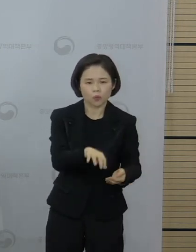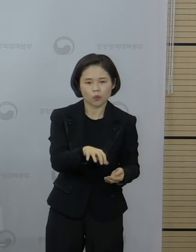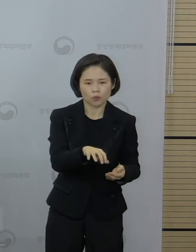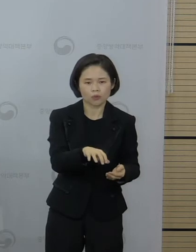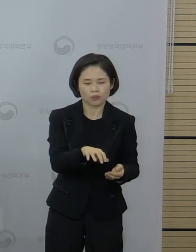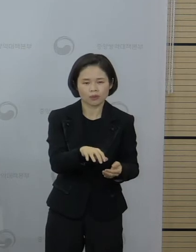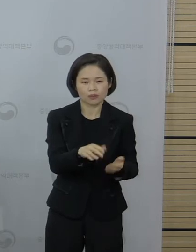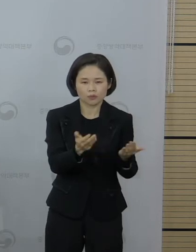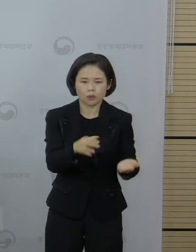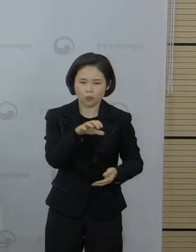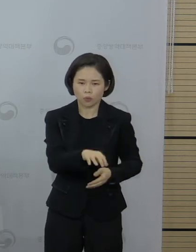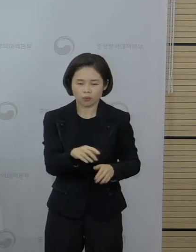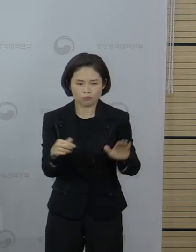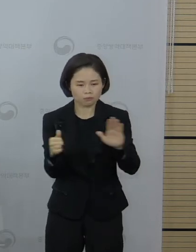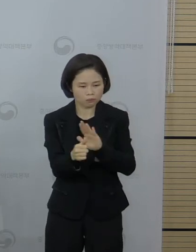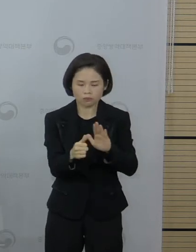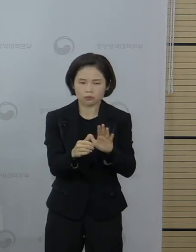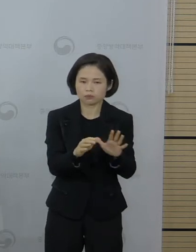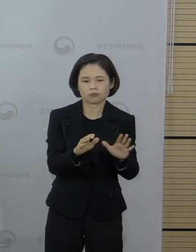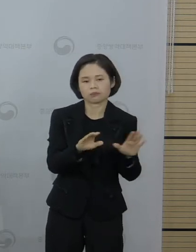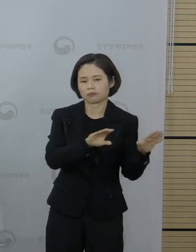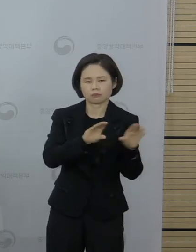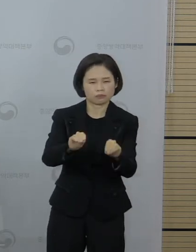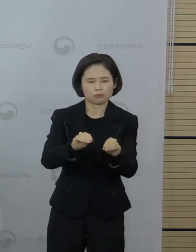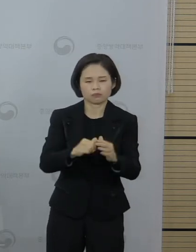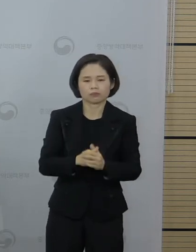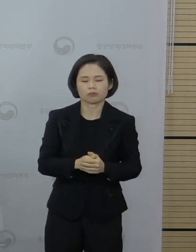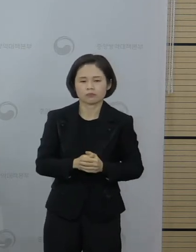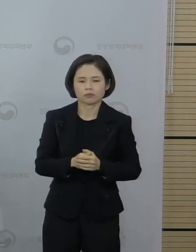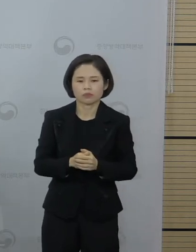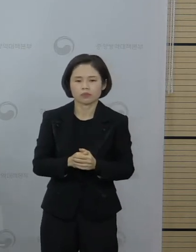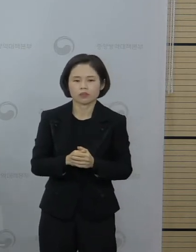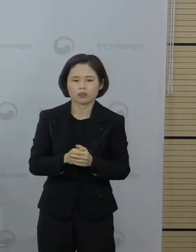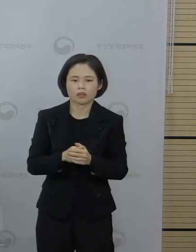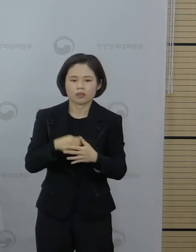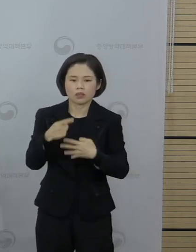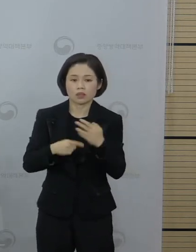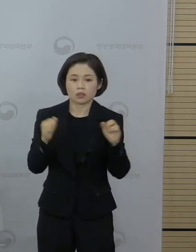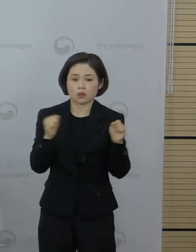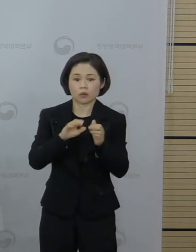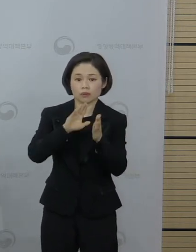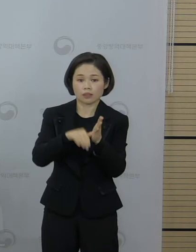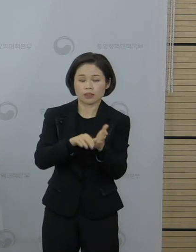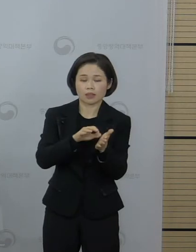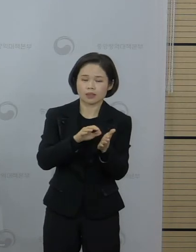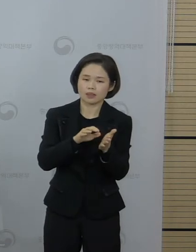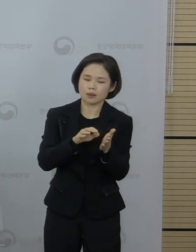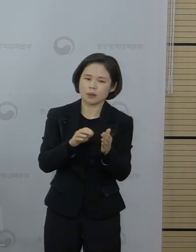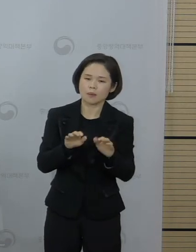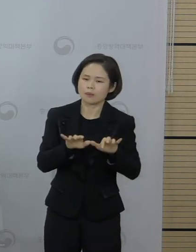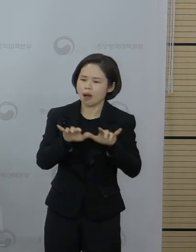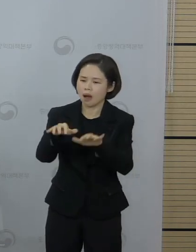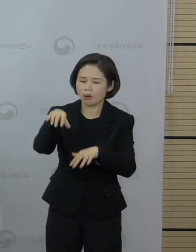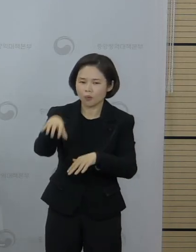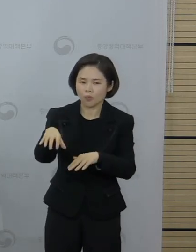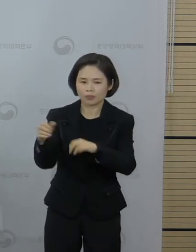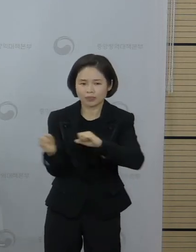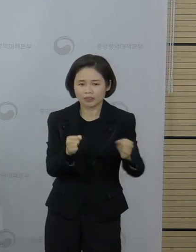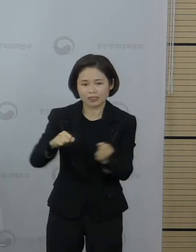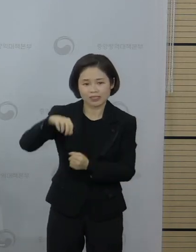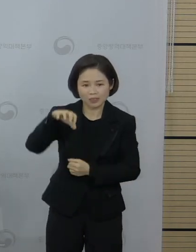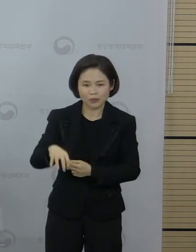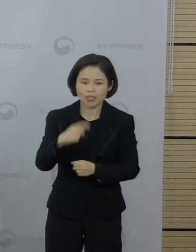공간의 이용이 금지됩니다. 또한 동절기에 많은 분들이 이용하는 스키장, 눈